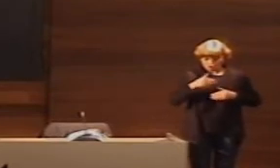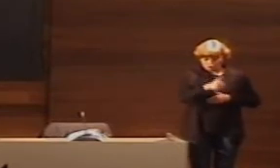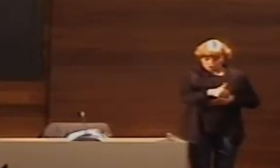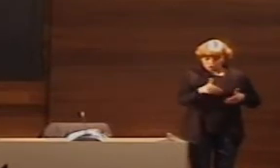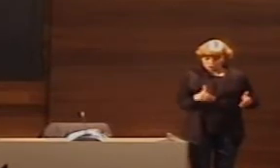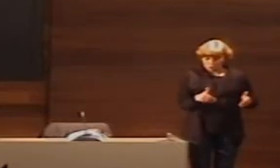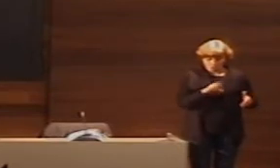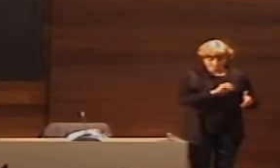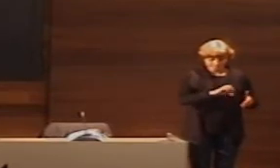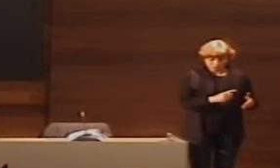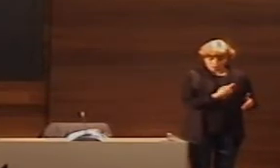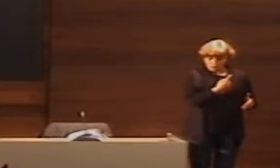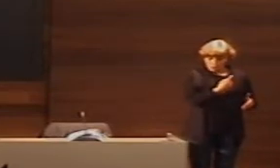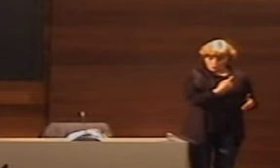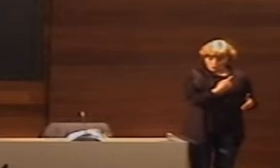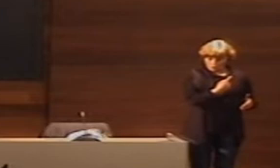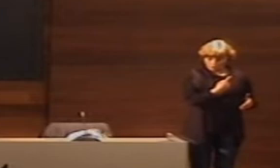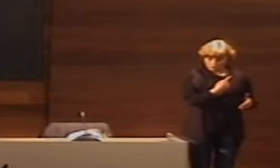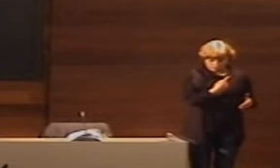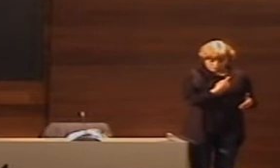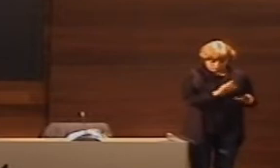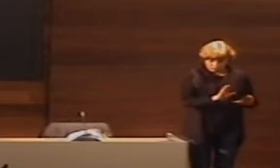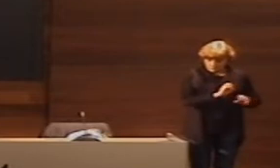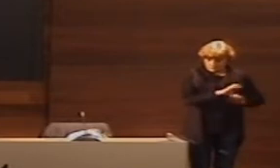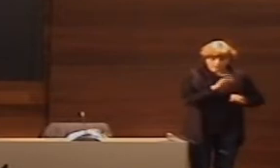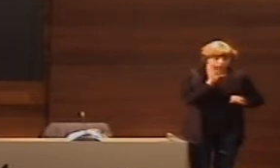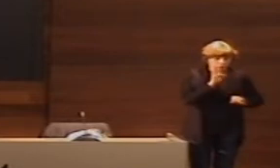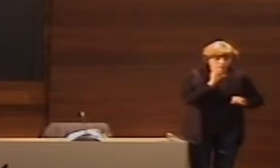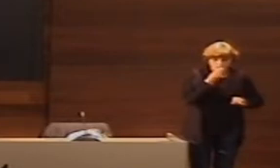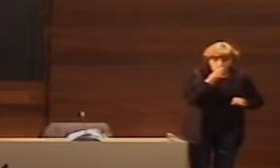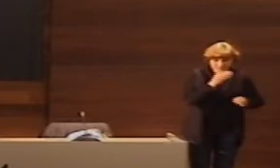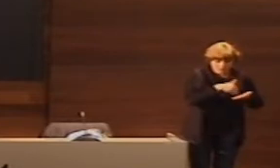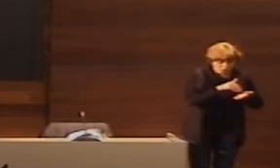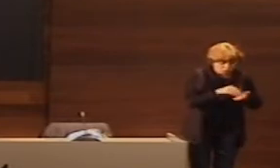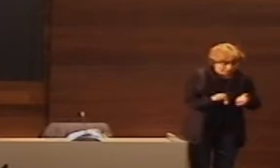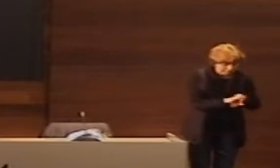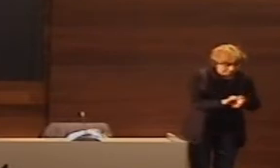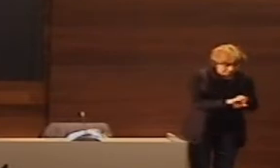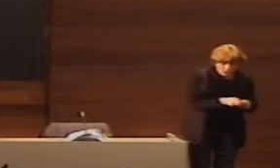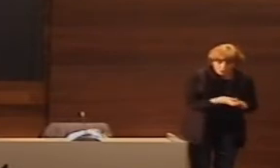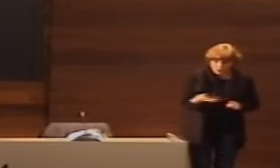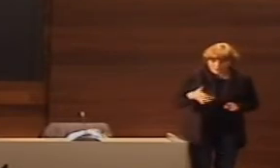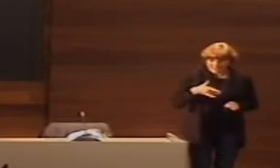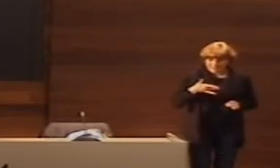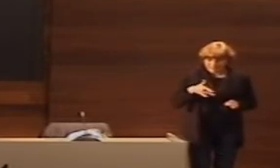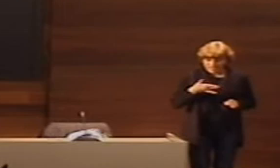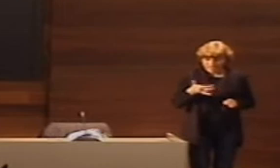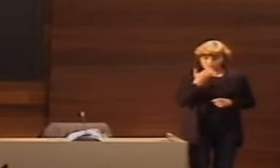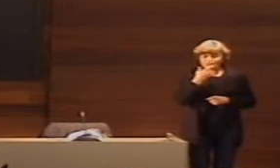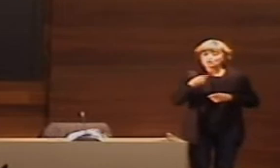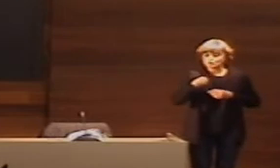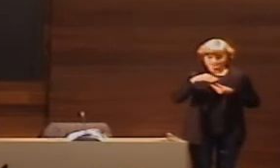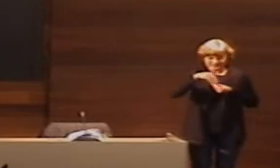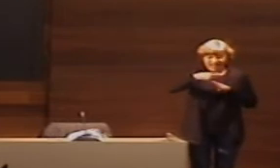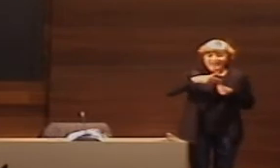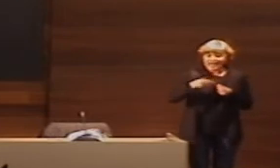otra persona, porque según qué familias sean y lo que coman. Y porque yo, por ejemplo, cuando limpio alcachofas, pues